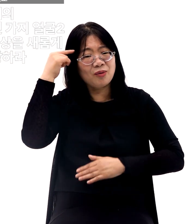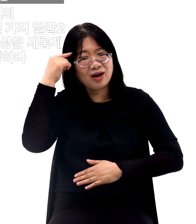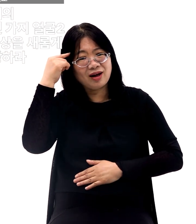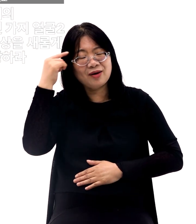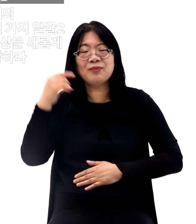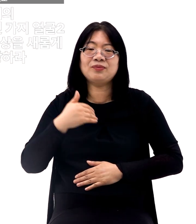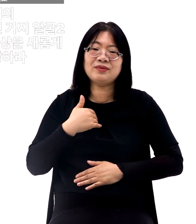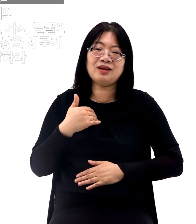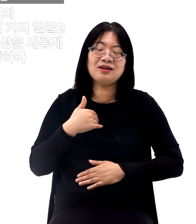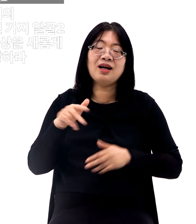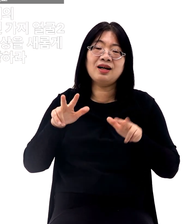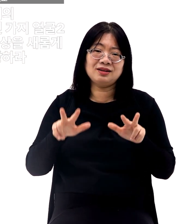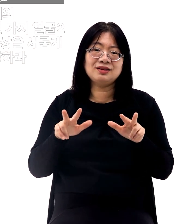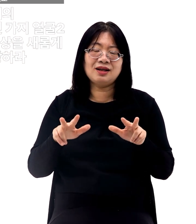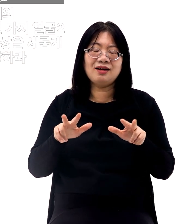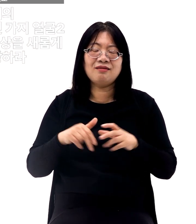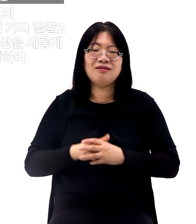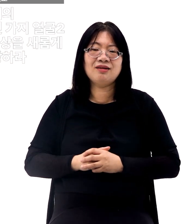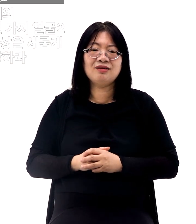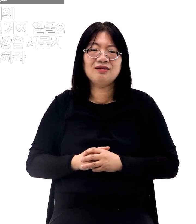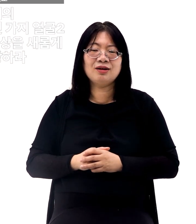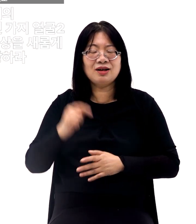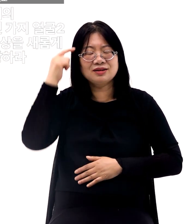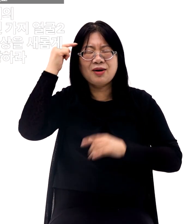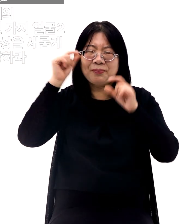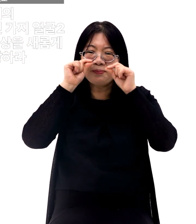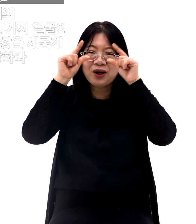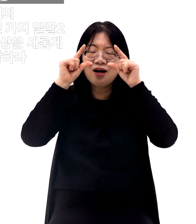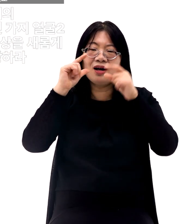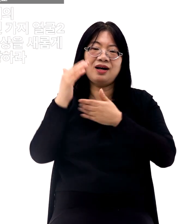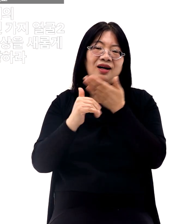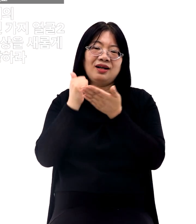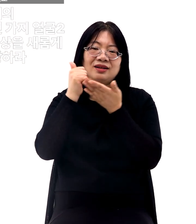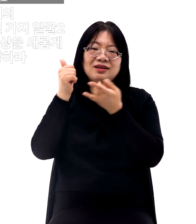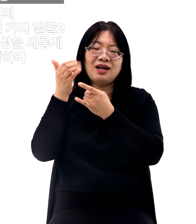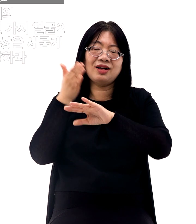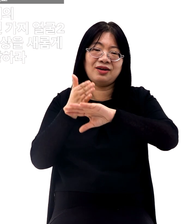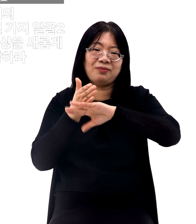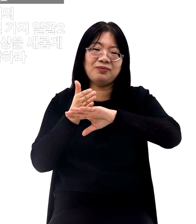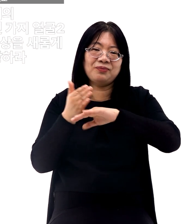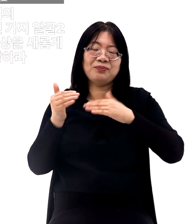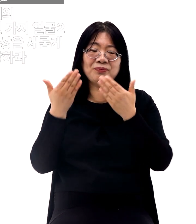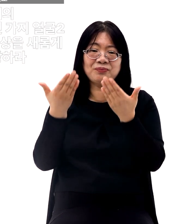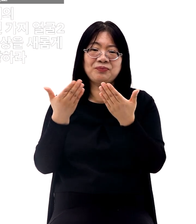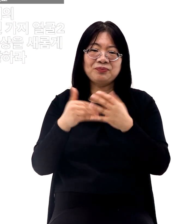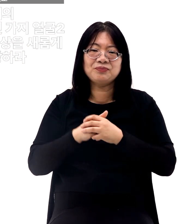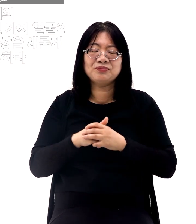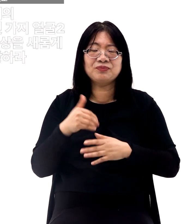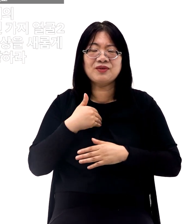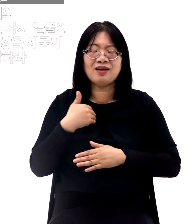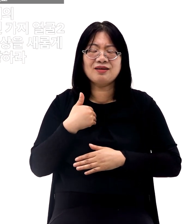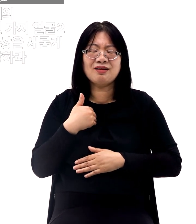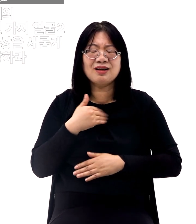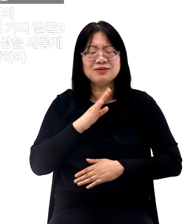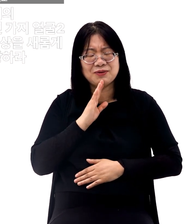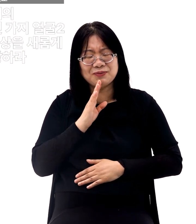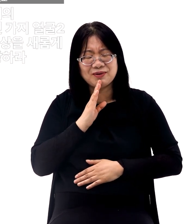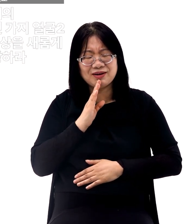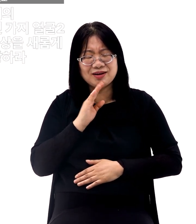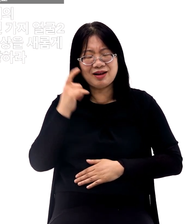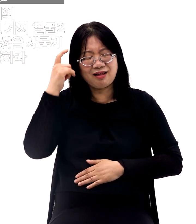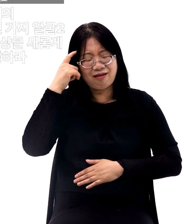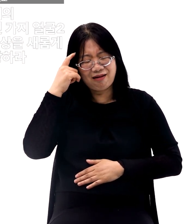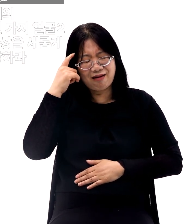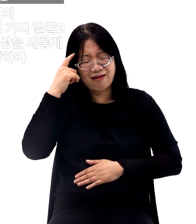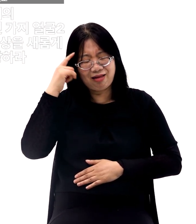내가 이제라도 이 깨달음을 주시는 하나님께 감사하다. 내가 미쳤지.